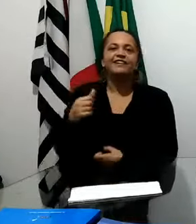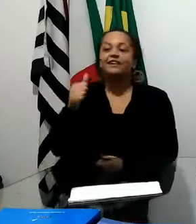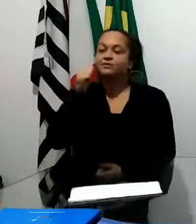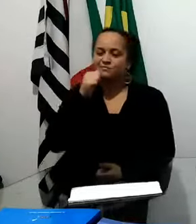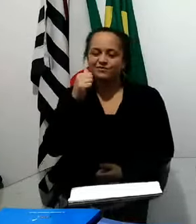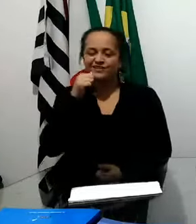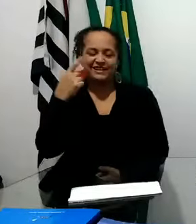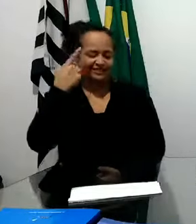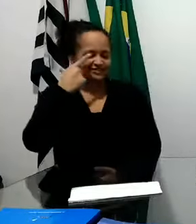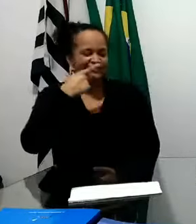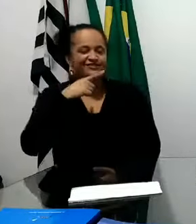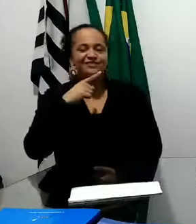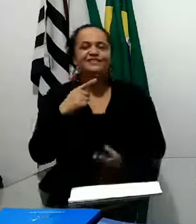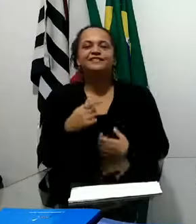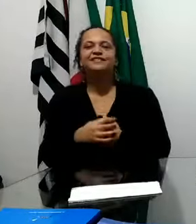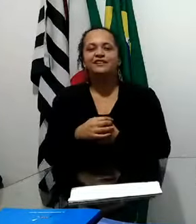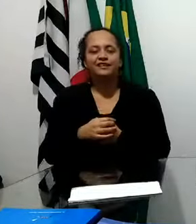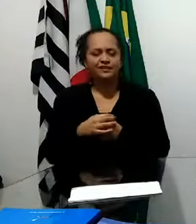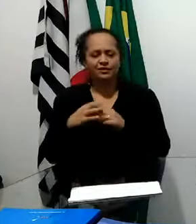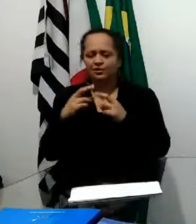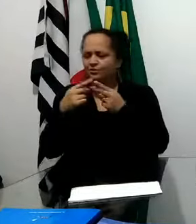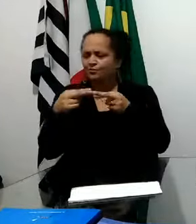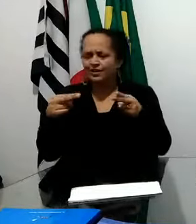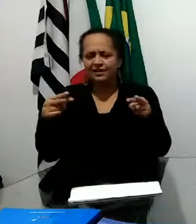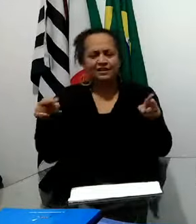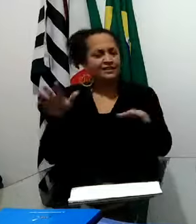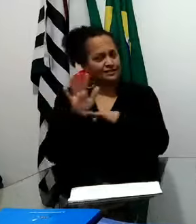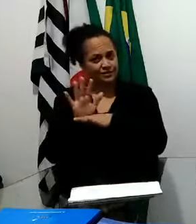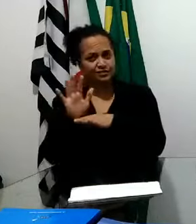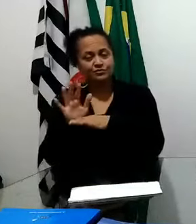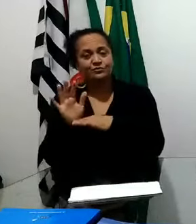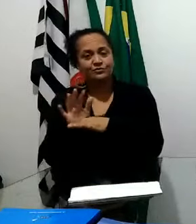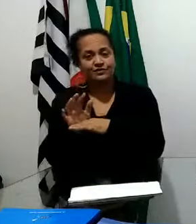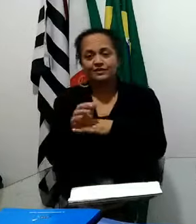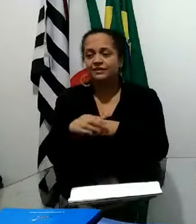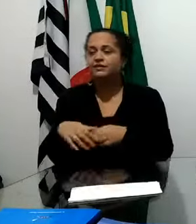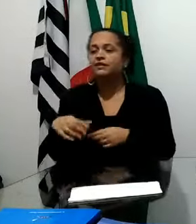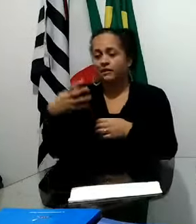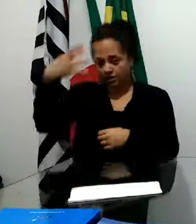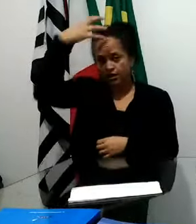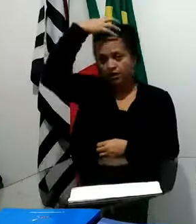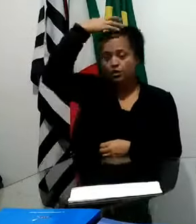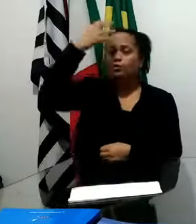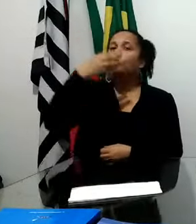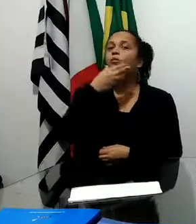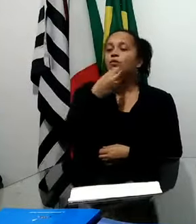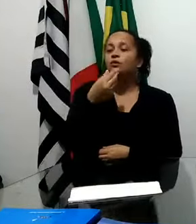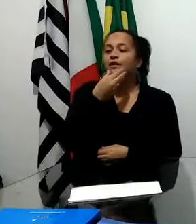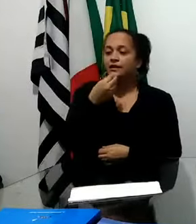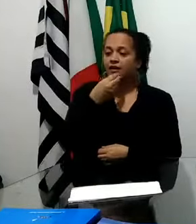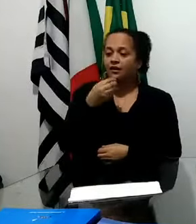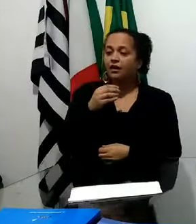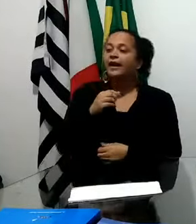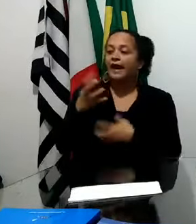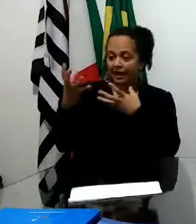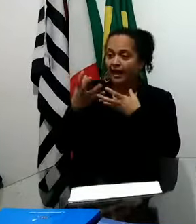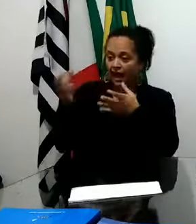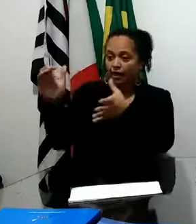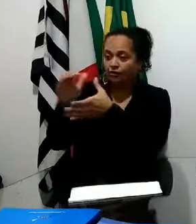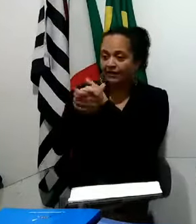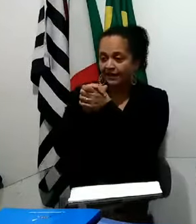e benevolência, mais do que todas as virgens. E o rei pôs-lhe na cabeça a coroa real e